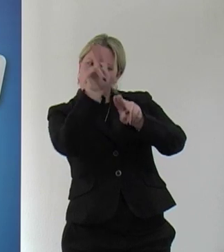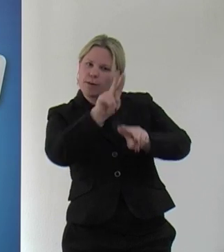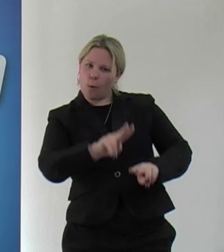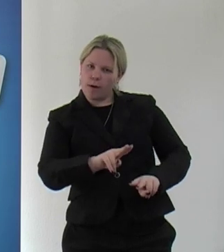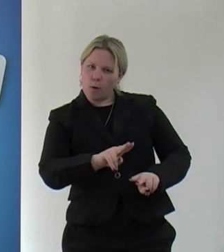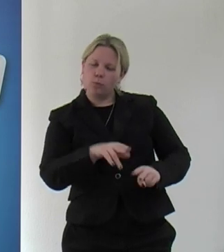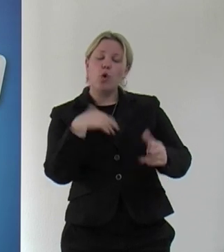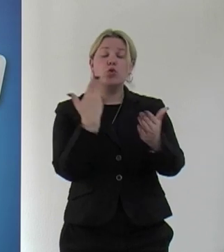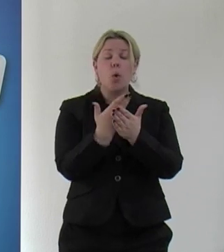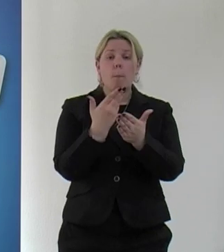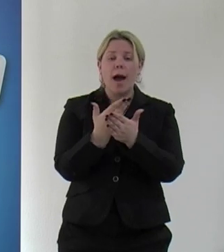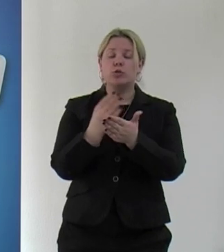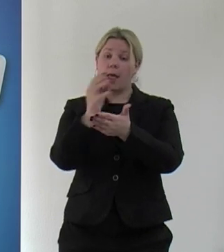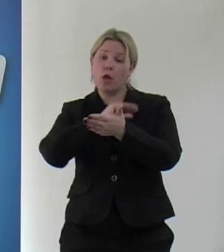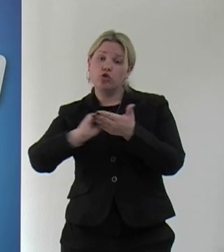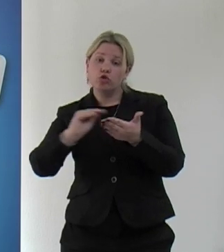Kindertagesstätte und in der Schule.